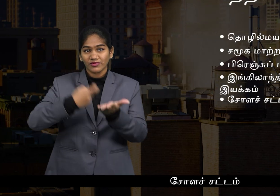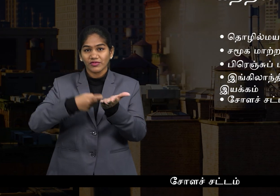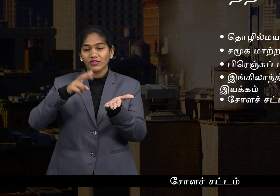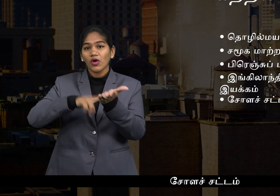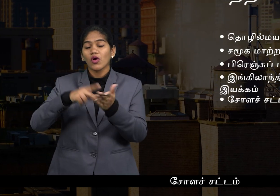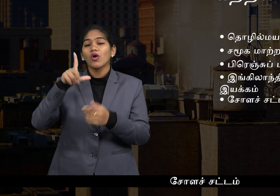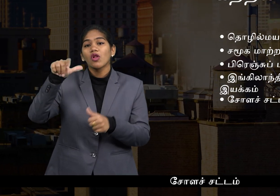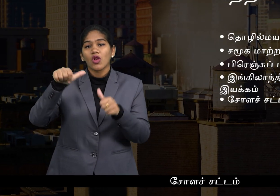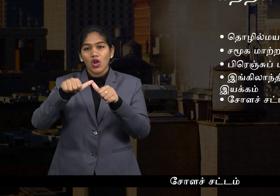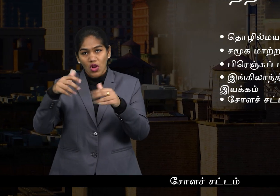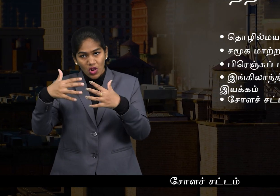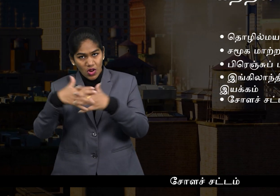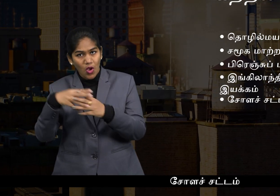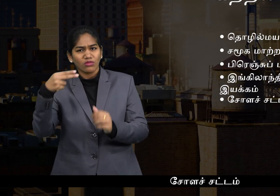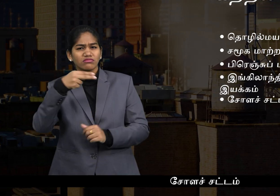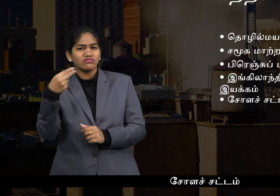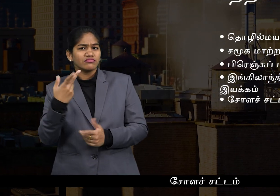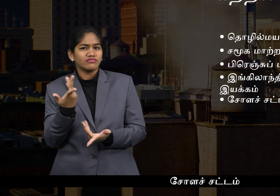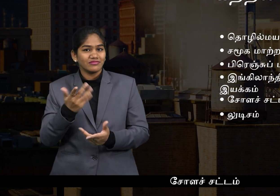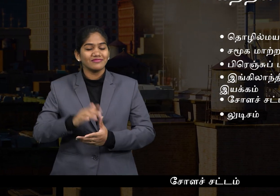சோளச் சட்டம்,